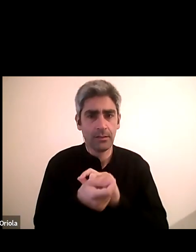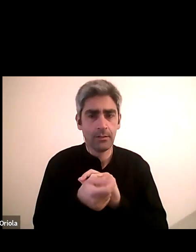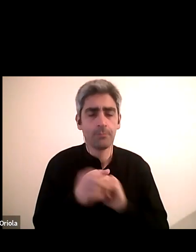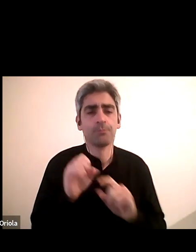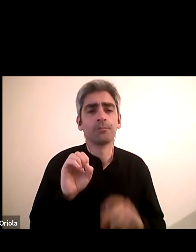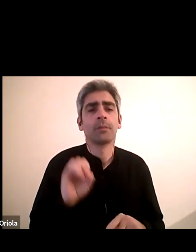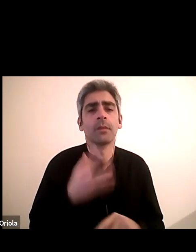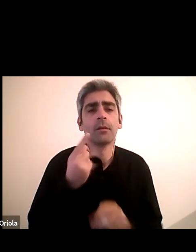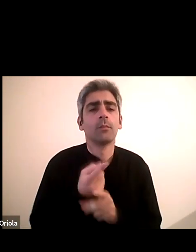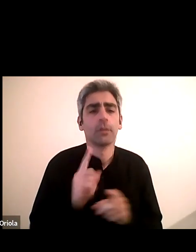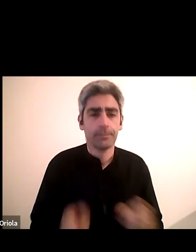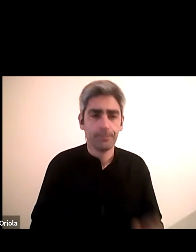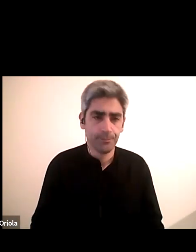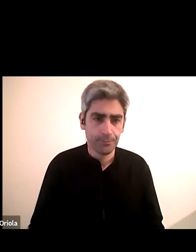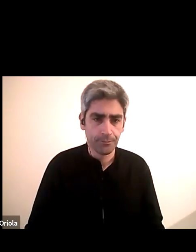lugar, porque